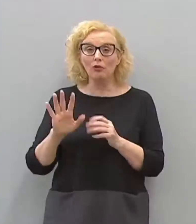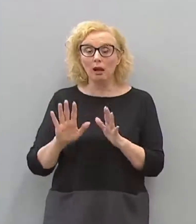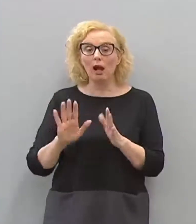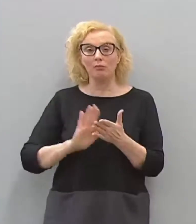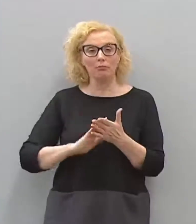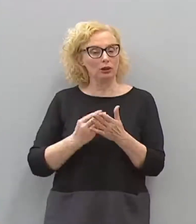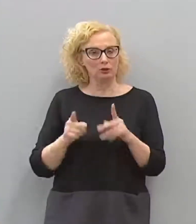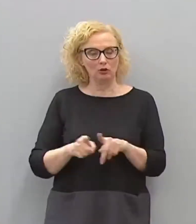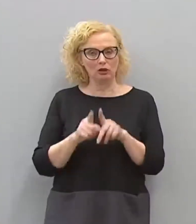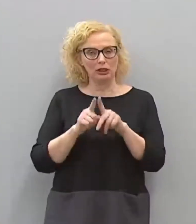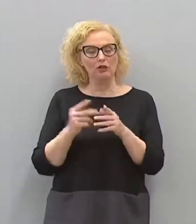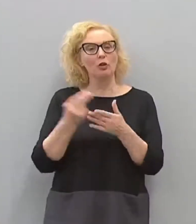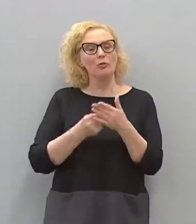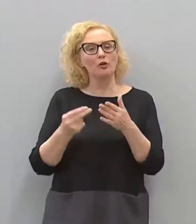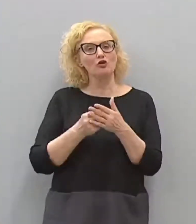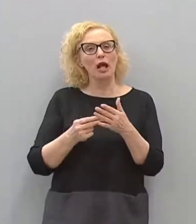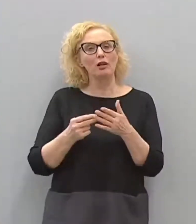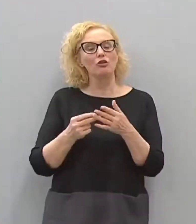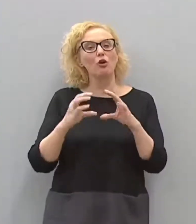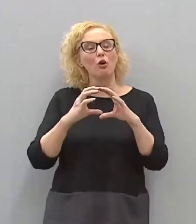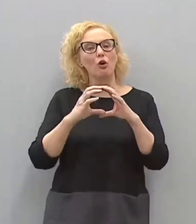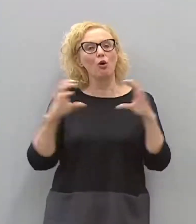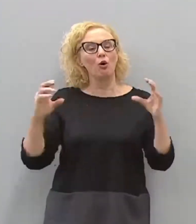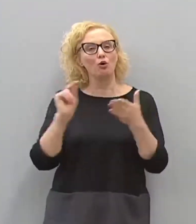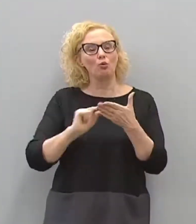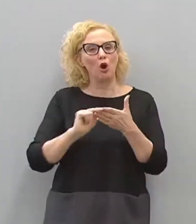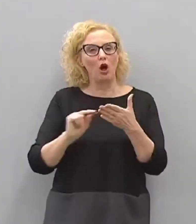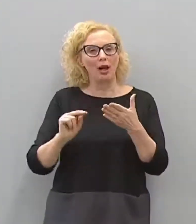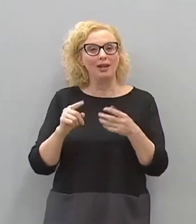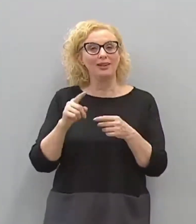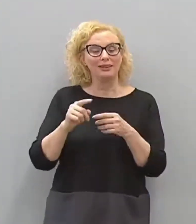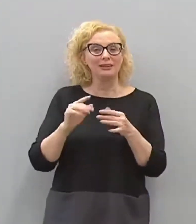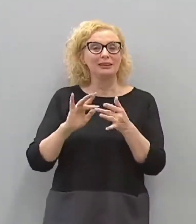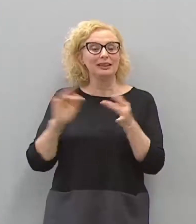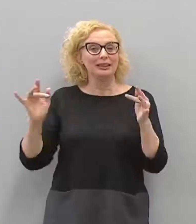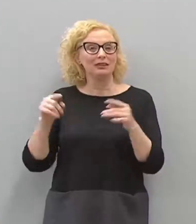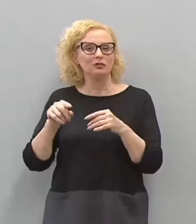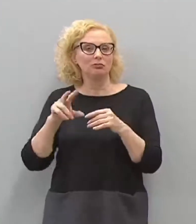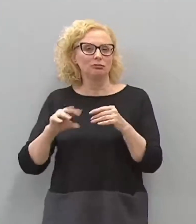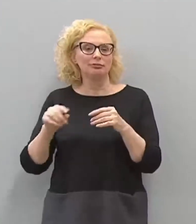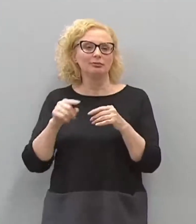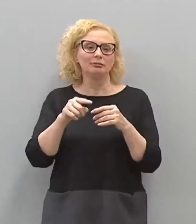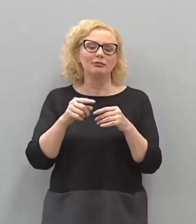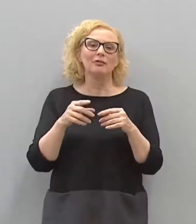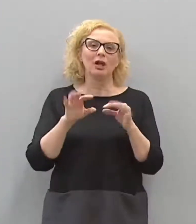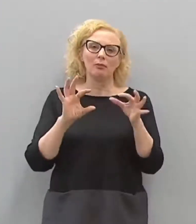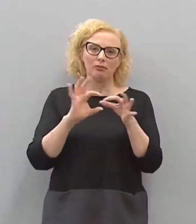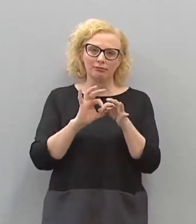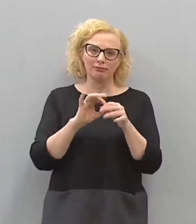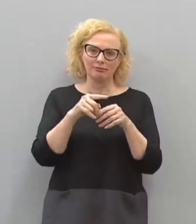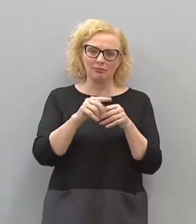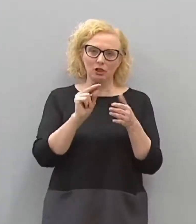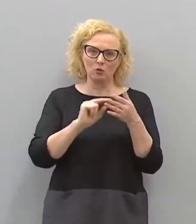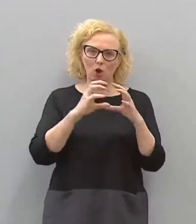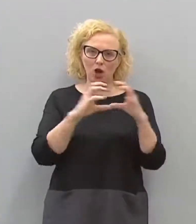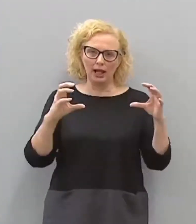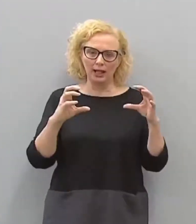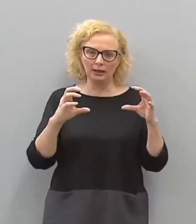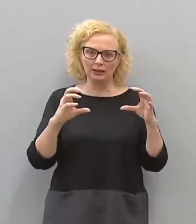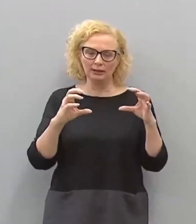importante il progetto scuole abbiamo messo in pista con l'aiuto di 30 digitale ed il fratello un progetto dedicato alle scuole per cui